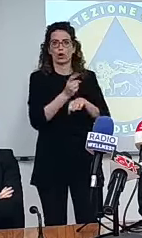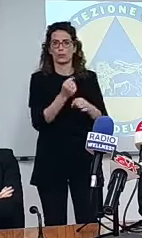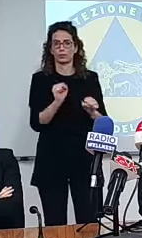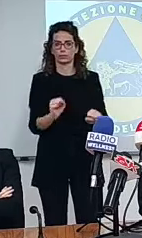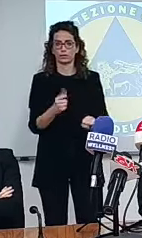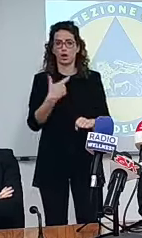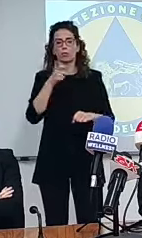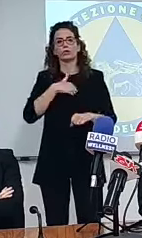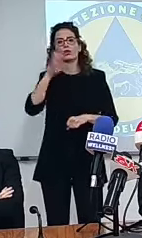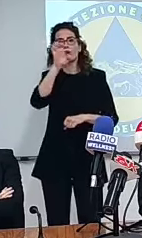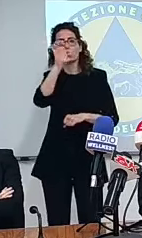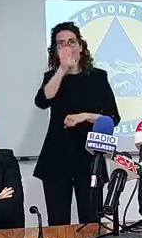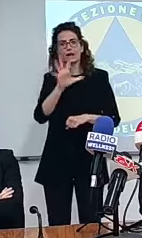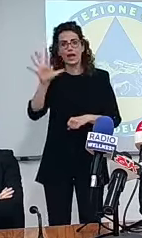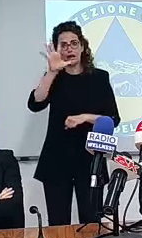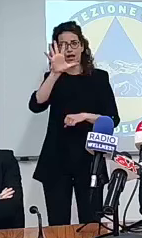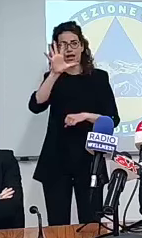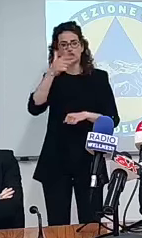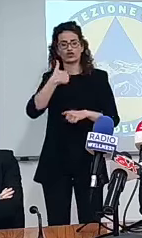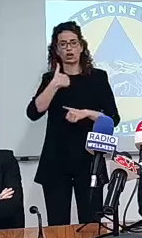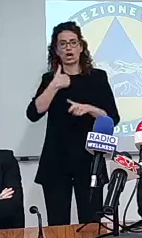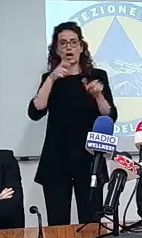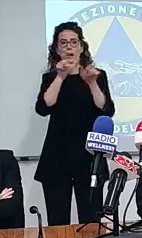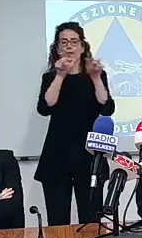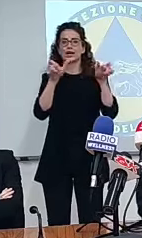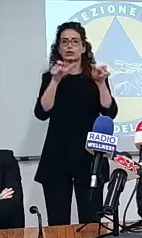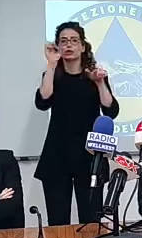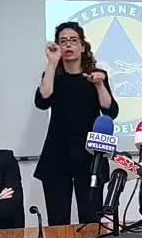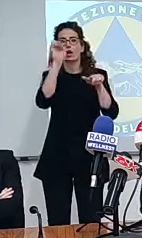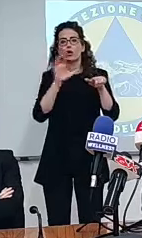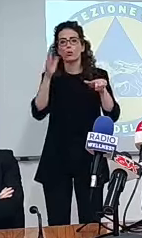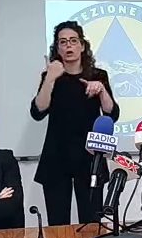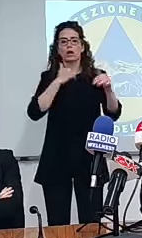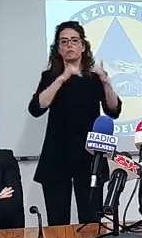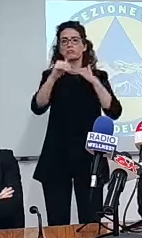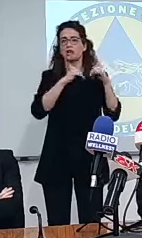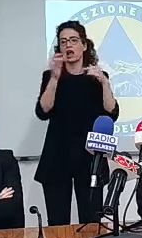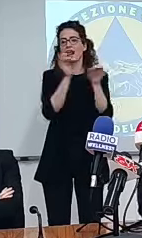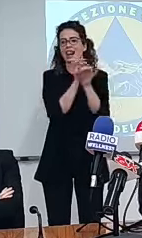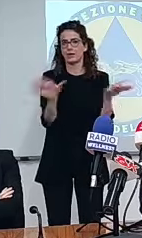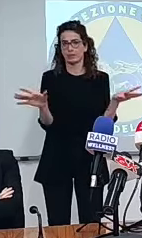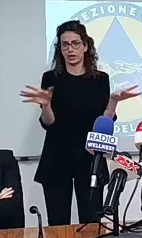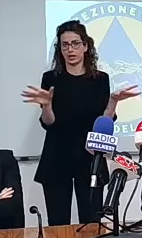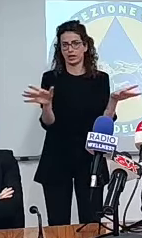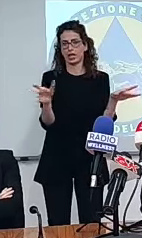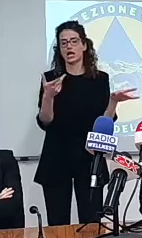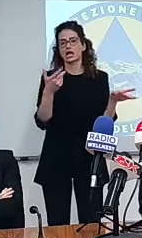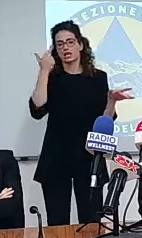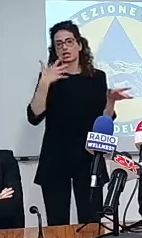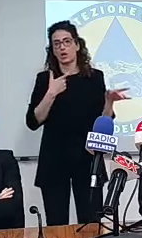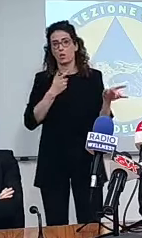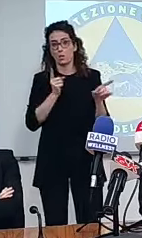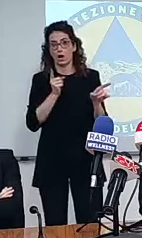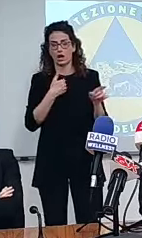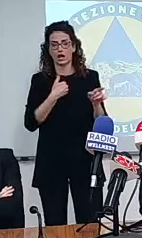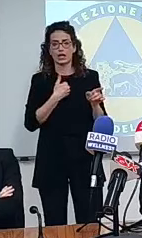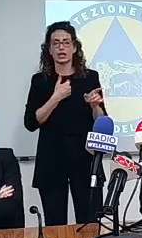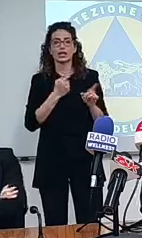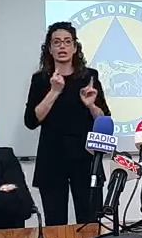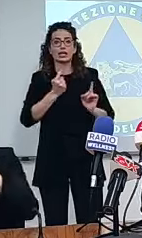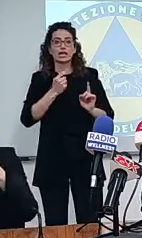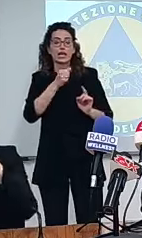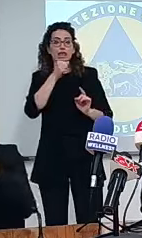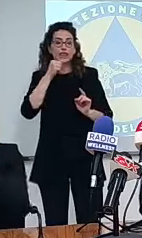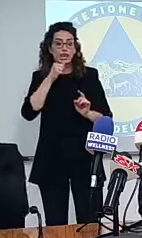mobilità, ecco, non mi veniva la parola, dei cittadini europei, e sapete peraltro che è previsto che in caso di cure il